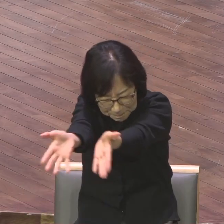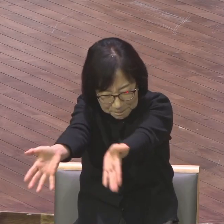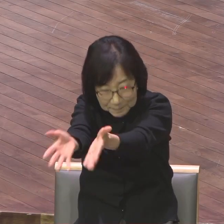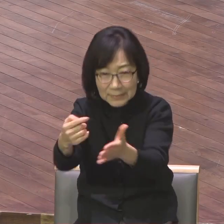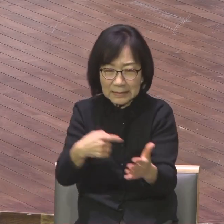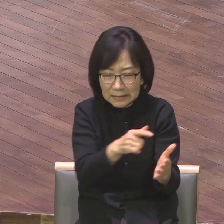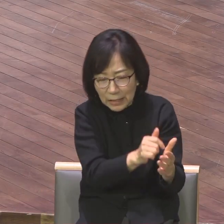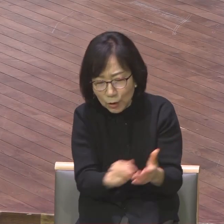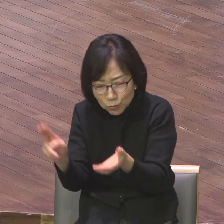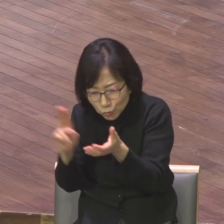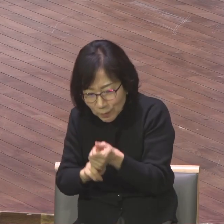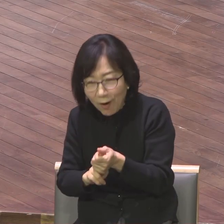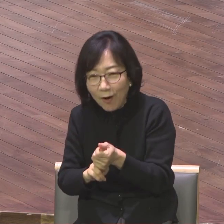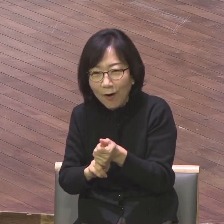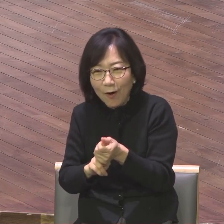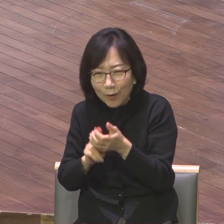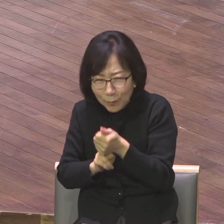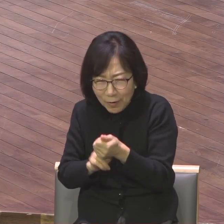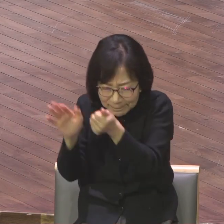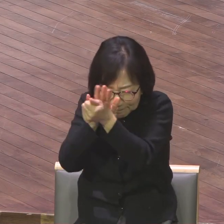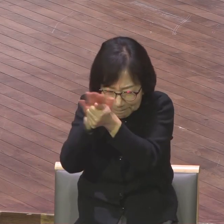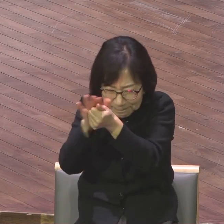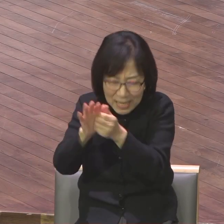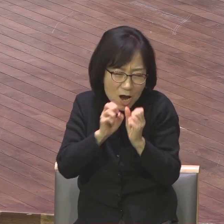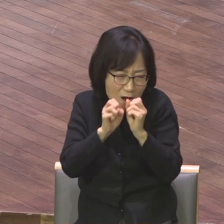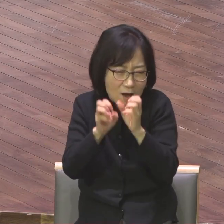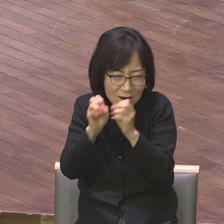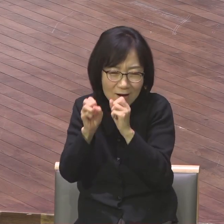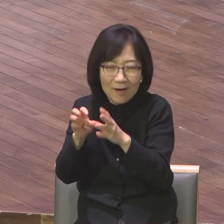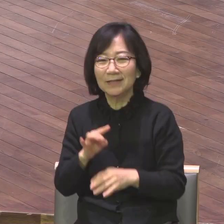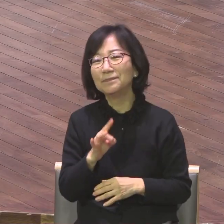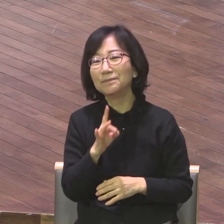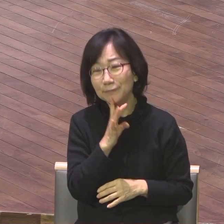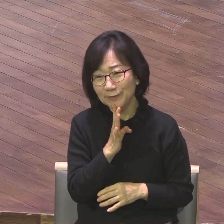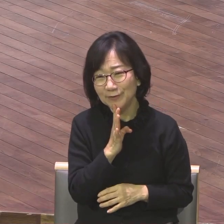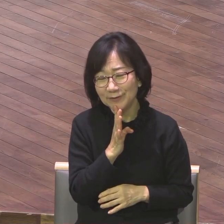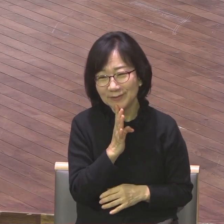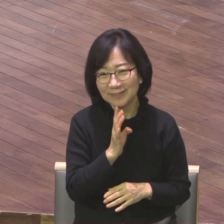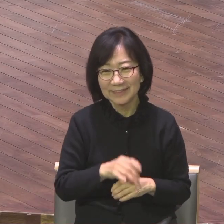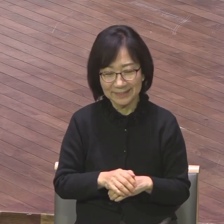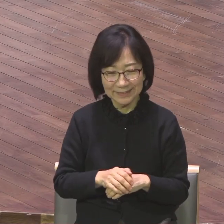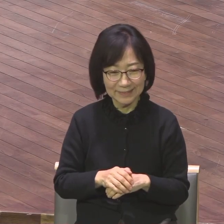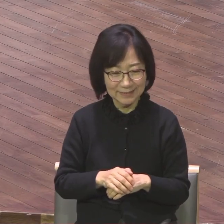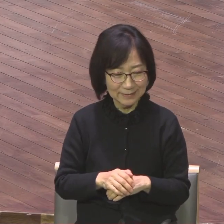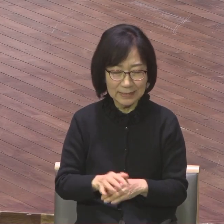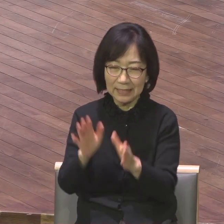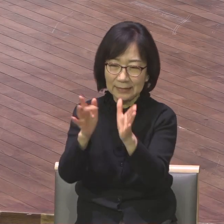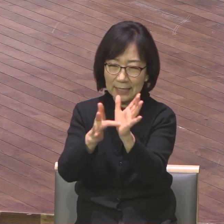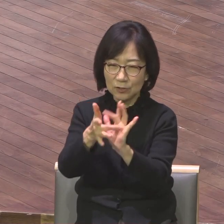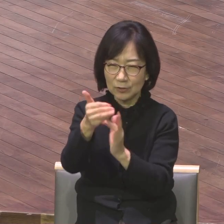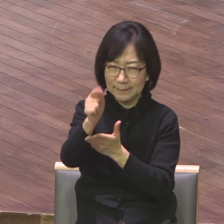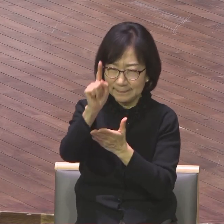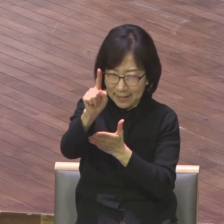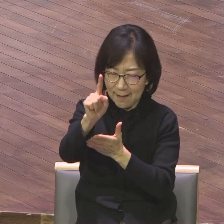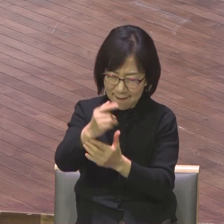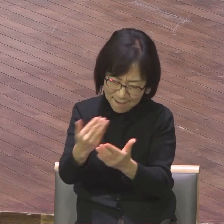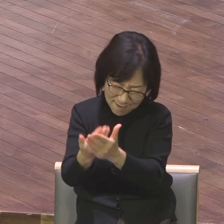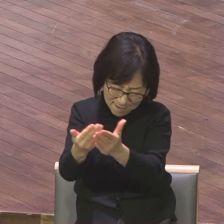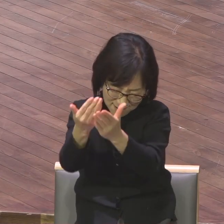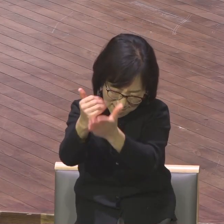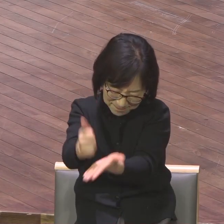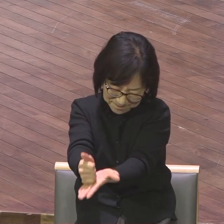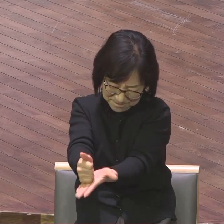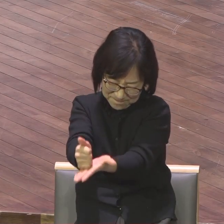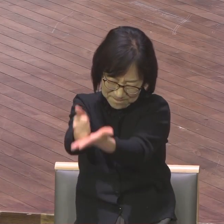그는 흥하여 했고 나는 쇠하여 하리. 오직 예수 그리스도만 흥하게 하는 영적 수준이